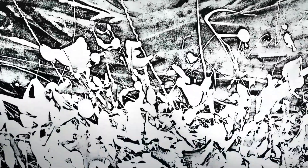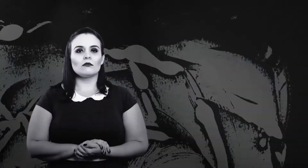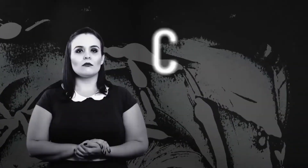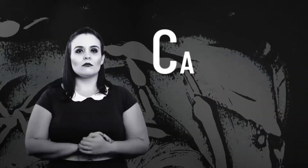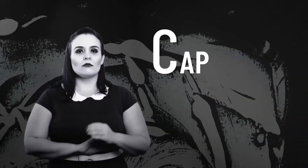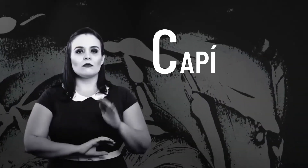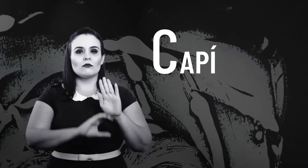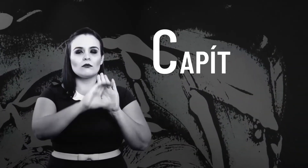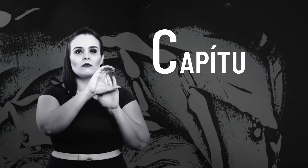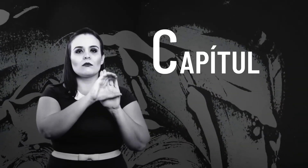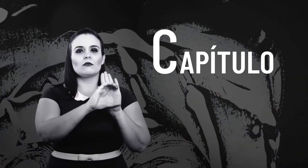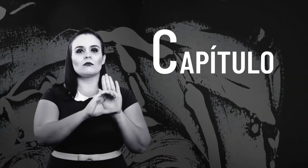Capítulo 7.